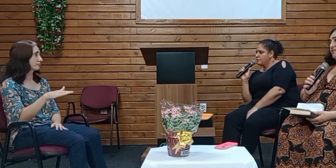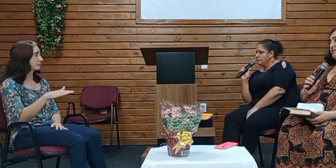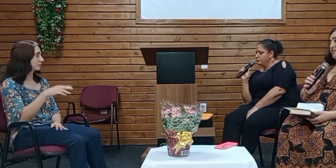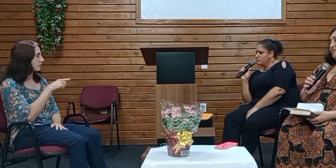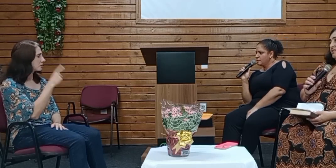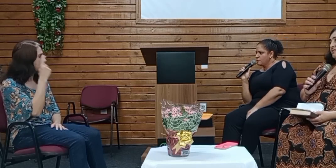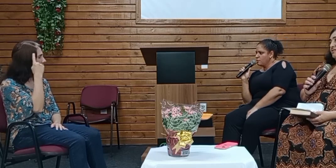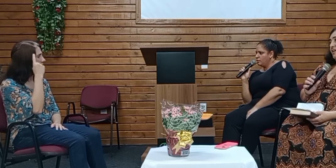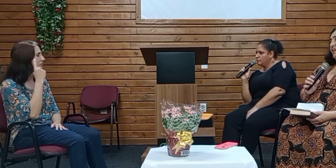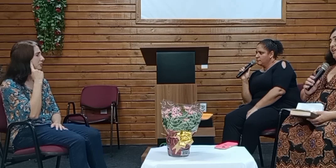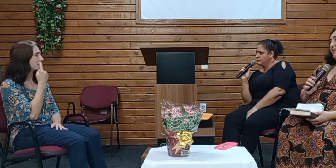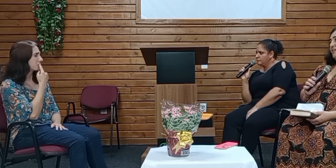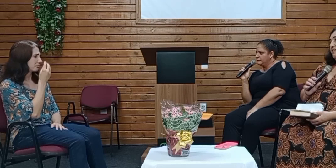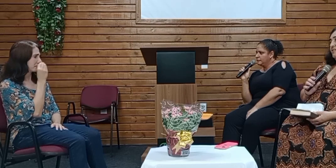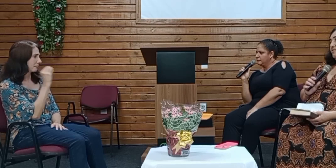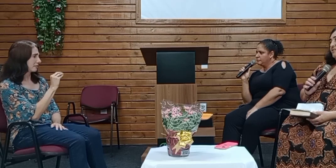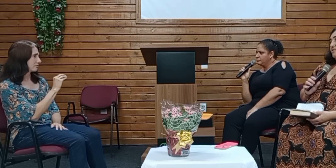Os alunos, né, da escola,